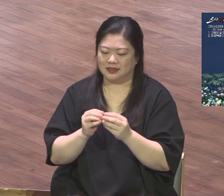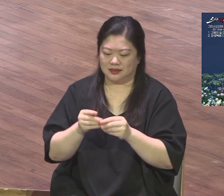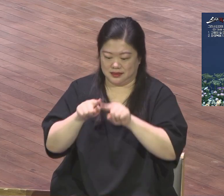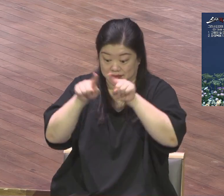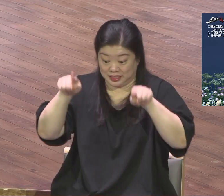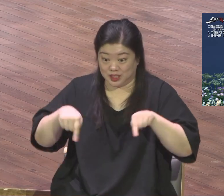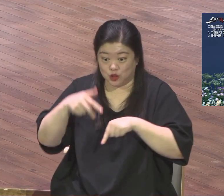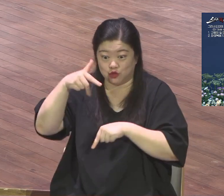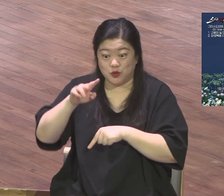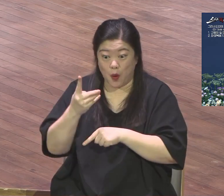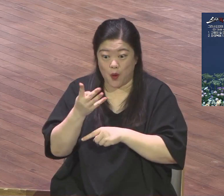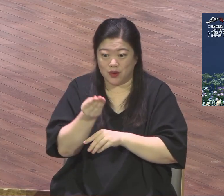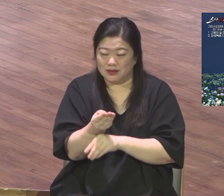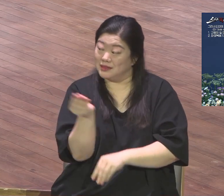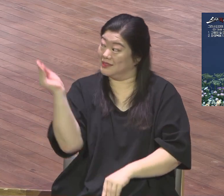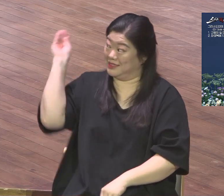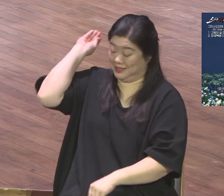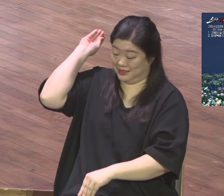좋아하더라고요.